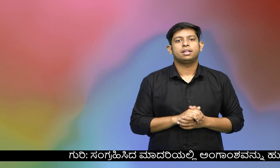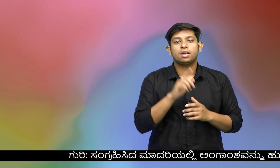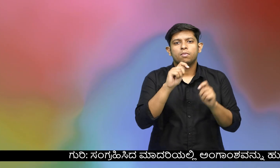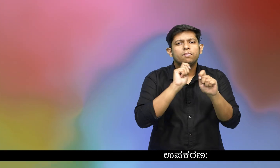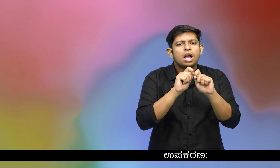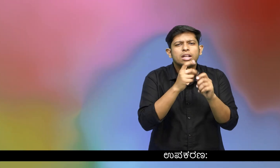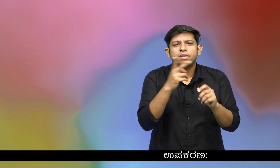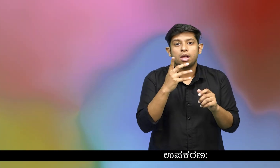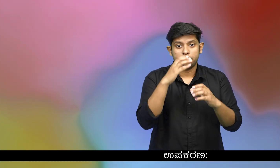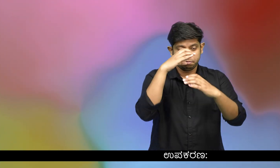ಉಪಕರಣ: